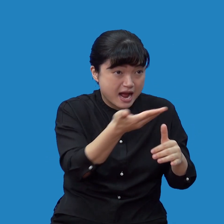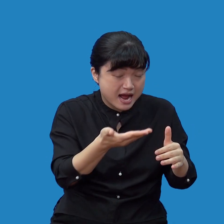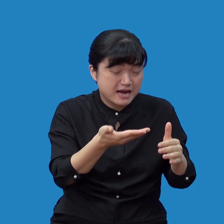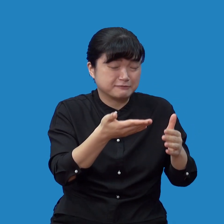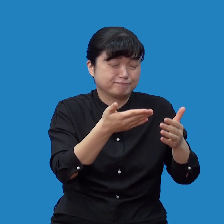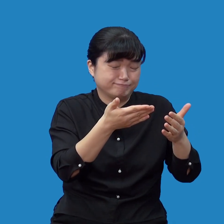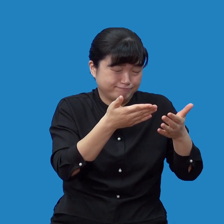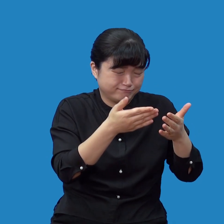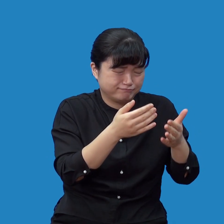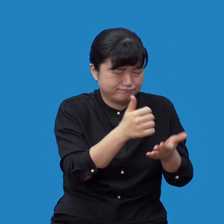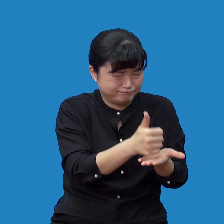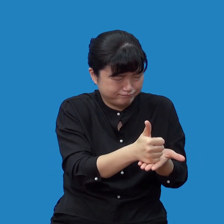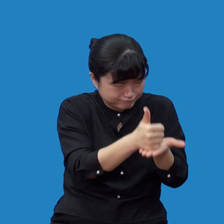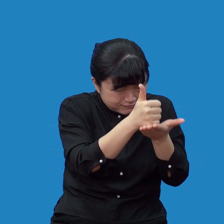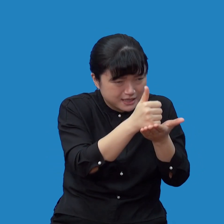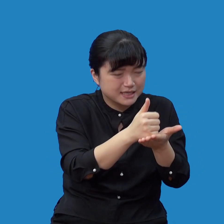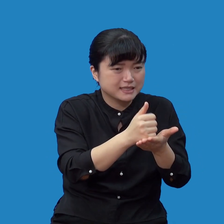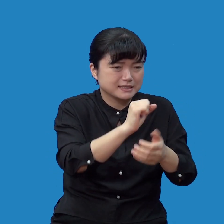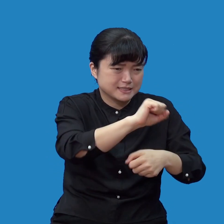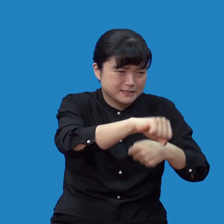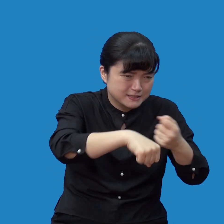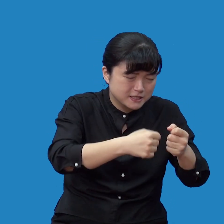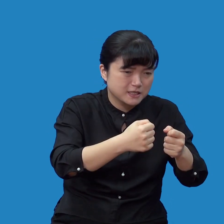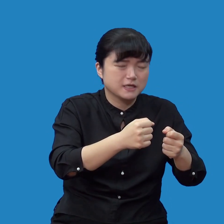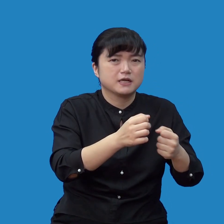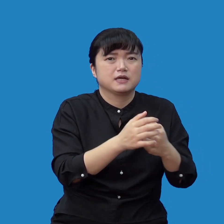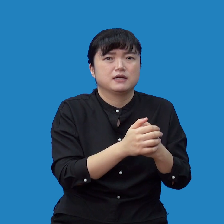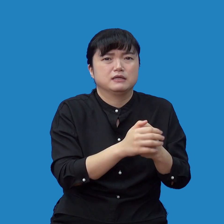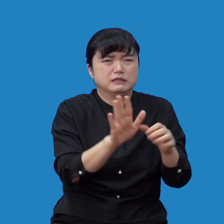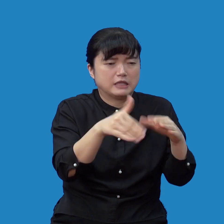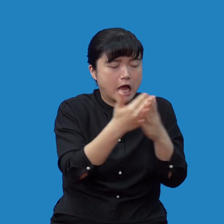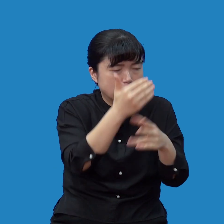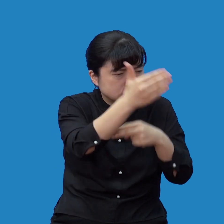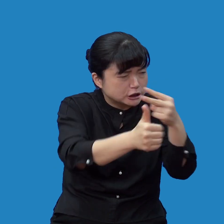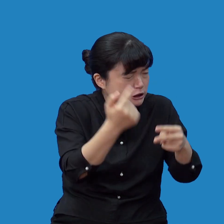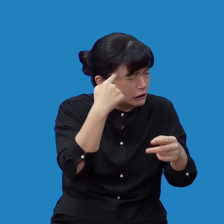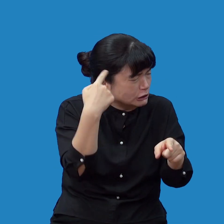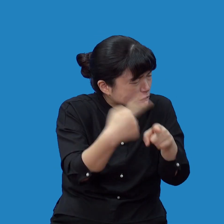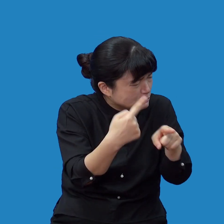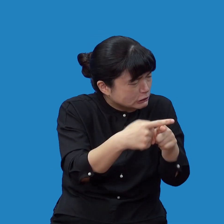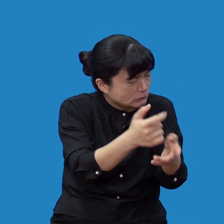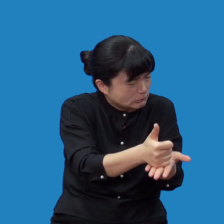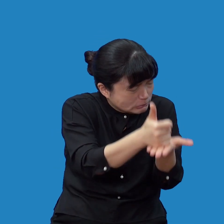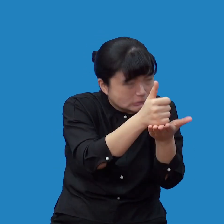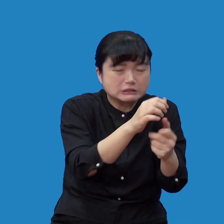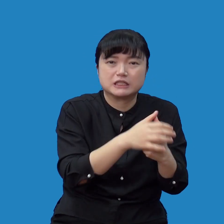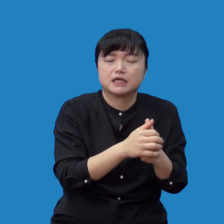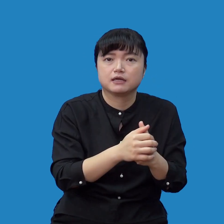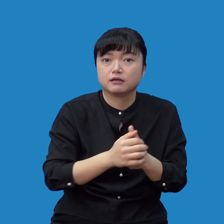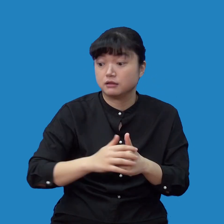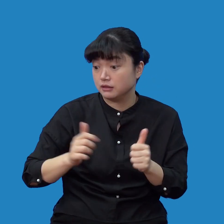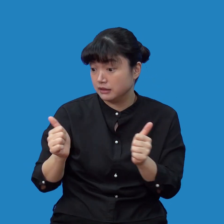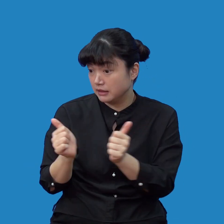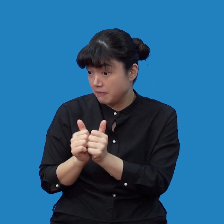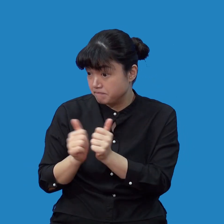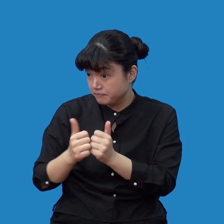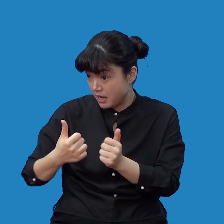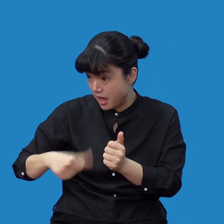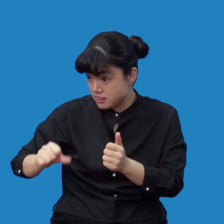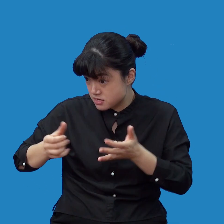그 많은 것들, 그 짐승들, 곤충들까지도 다 신으로 섬겼지 않습니까? 그래서 남자 아기를